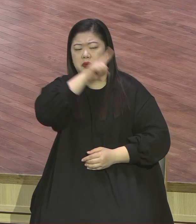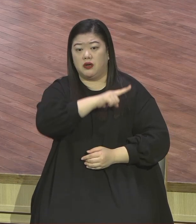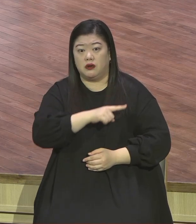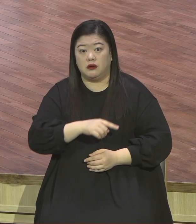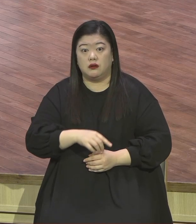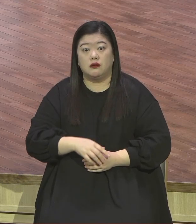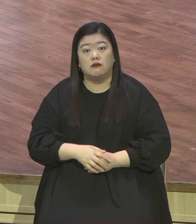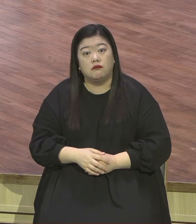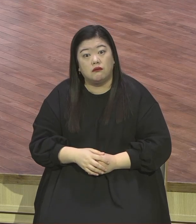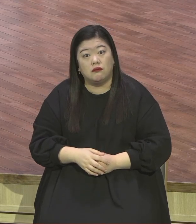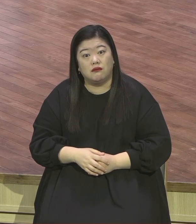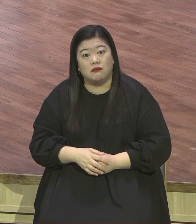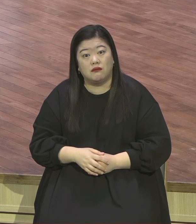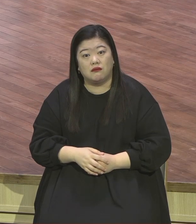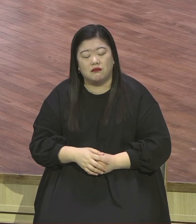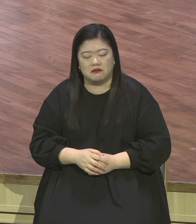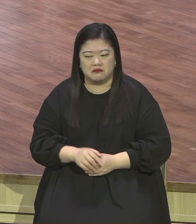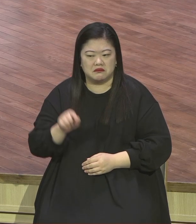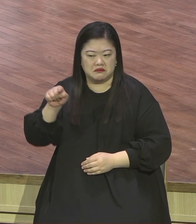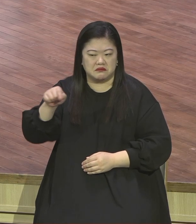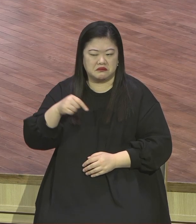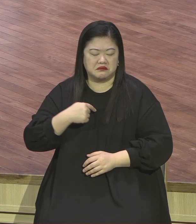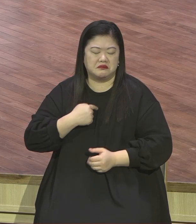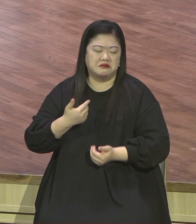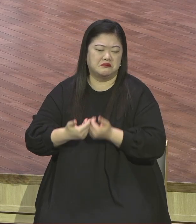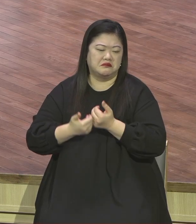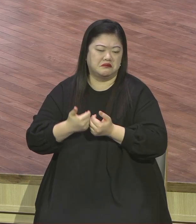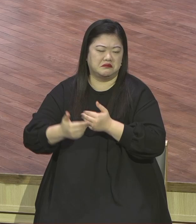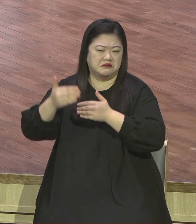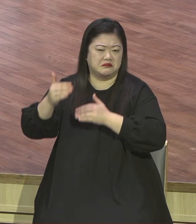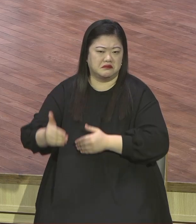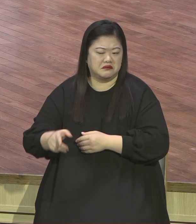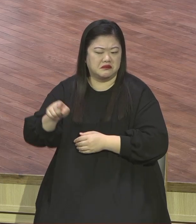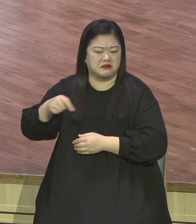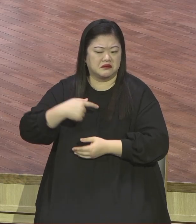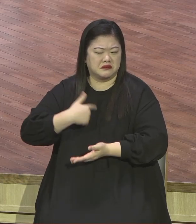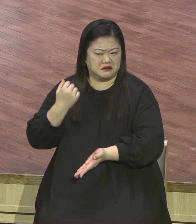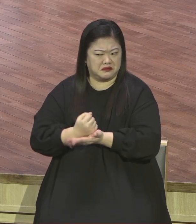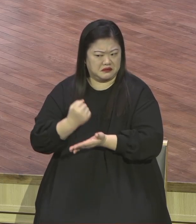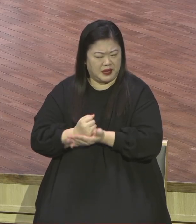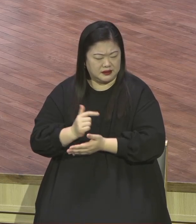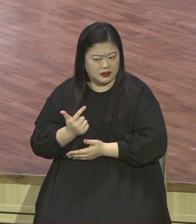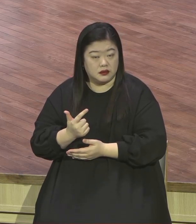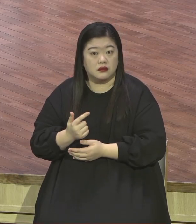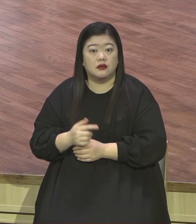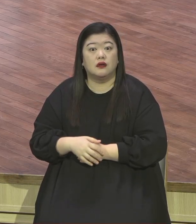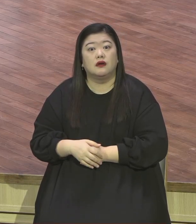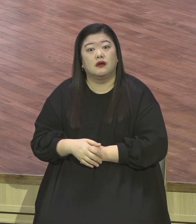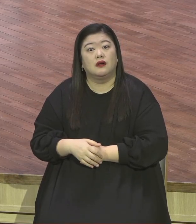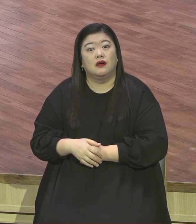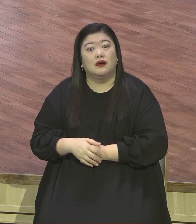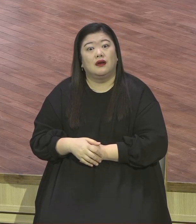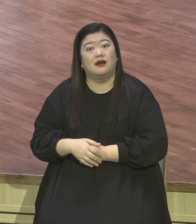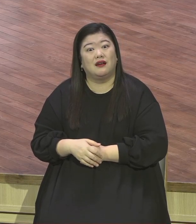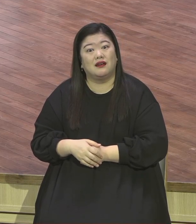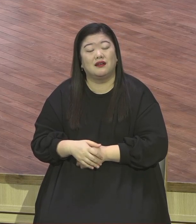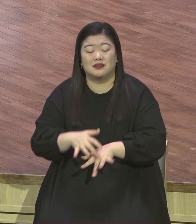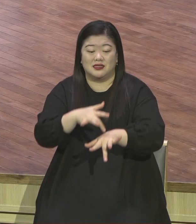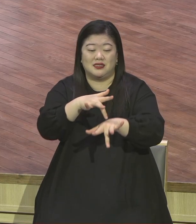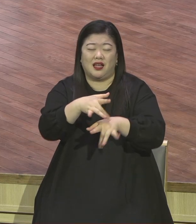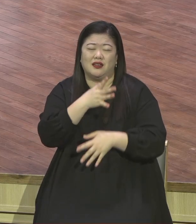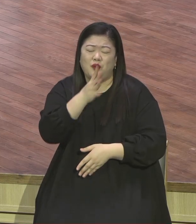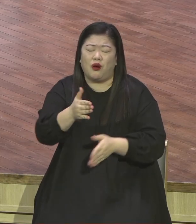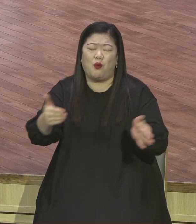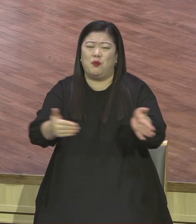저 사람 나를 자꾸 흉을 봐 사단 속삭임이에요 사실 아니에요 속지 마시기 바랍니다